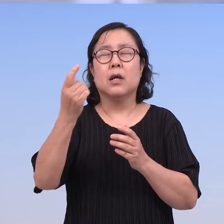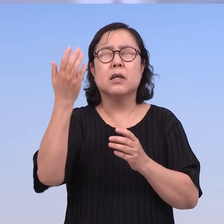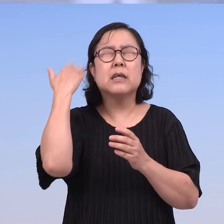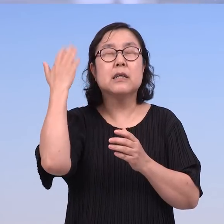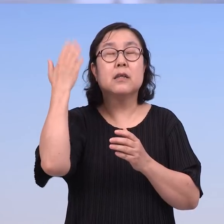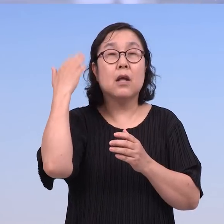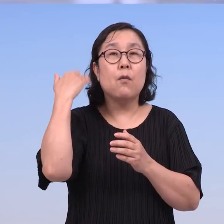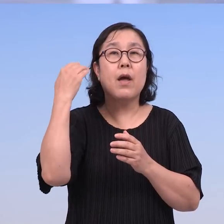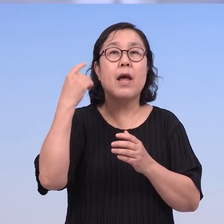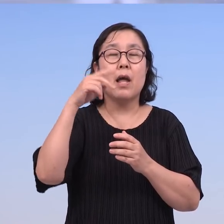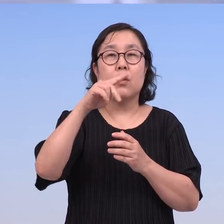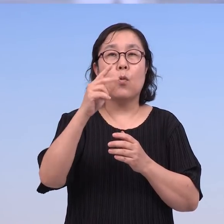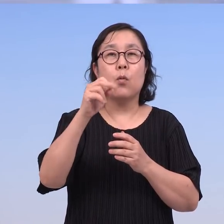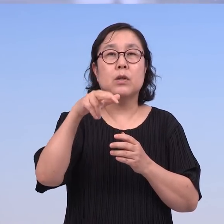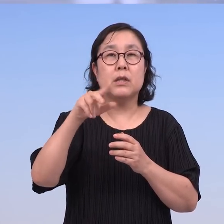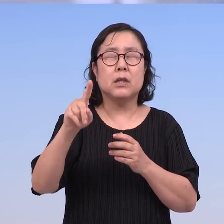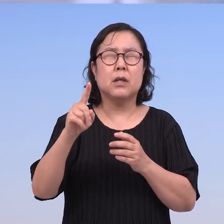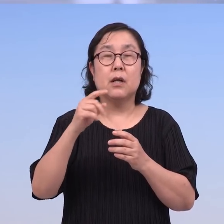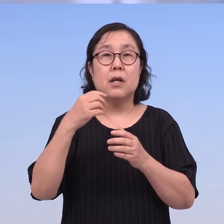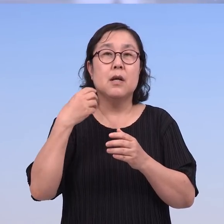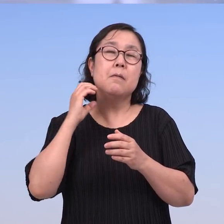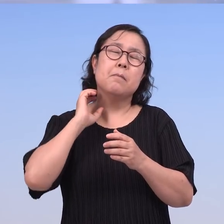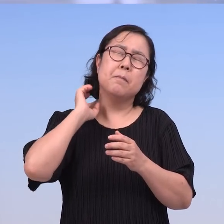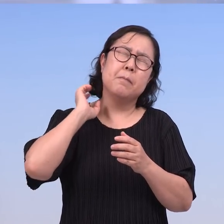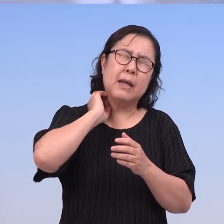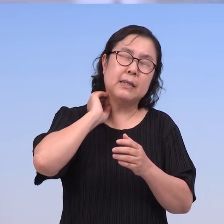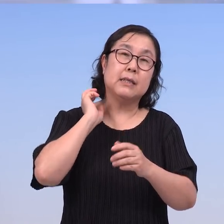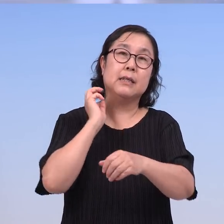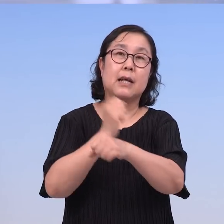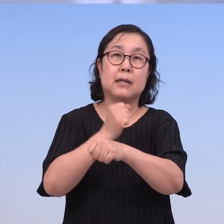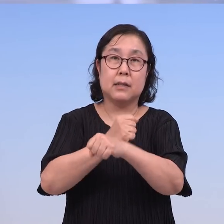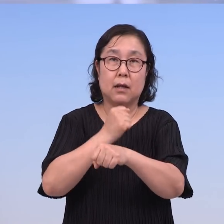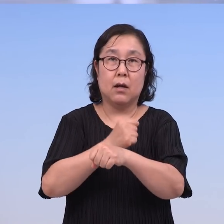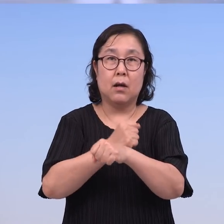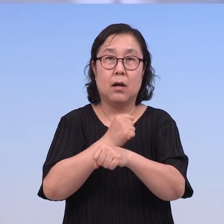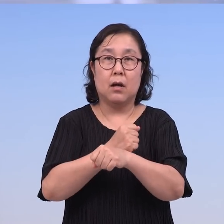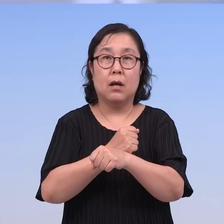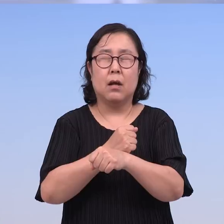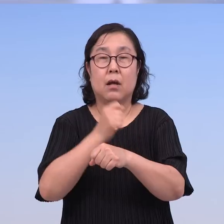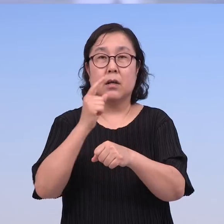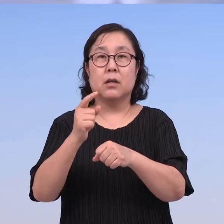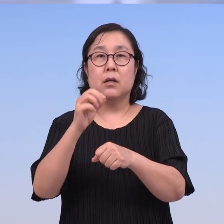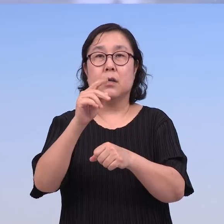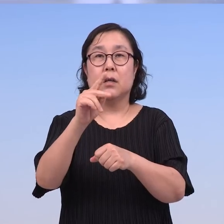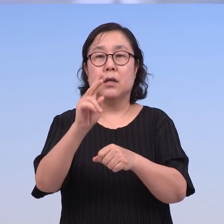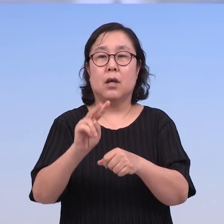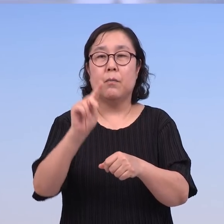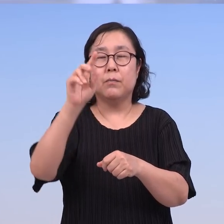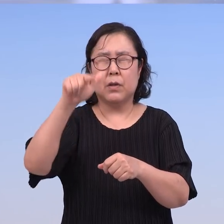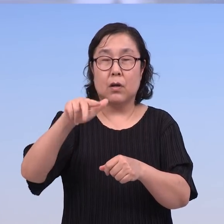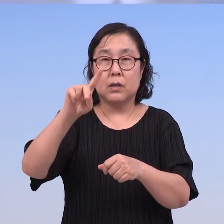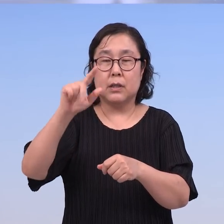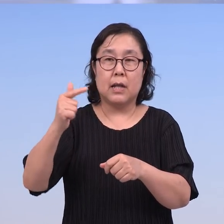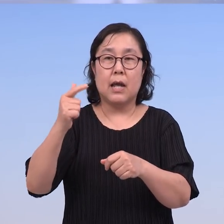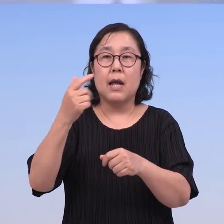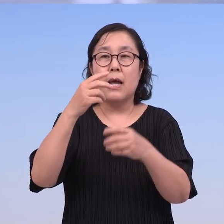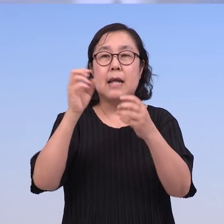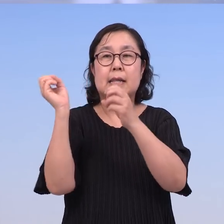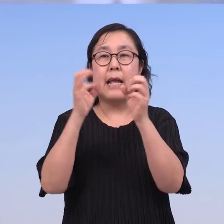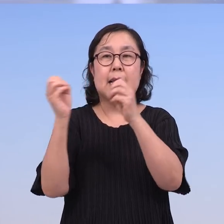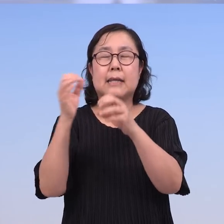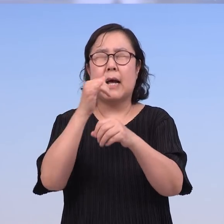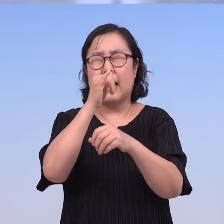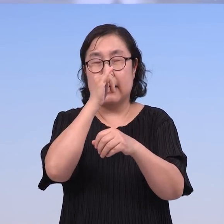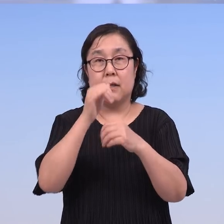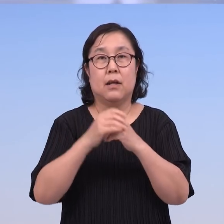왜 동지들을 배신했어? 이 질문에 대한 염석진의 그 대사가 저는 잊혀지지가 않아요.